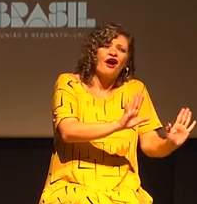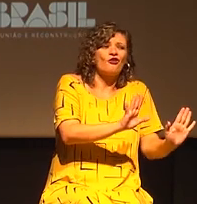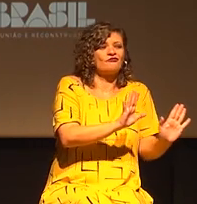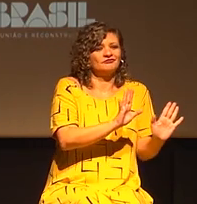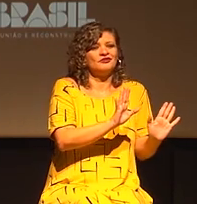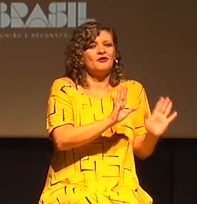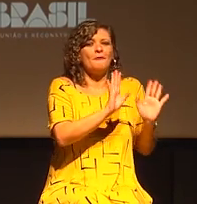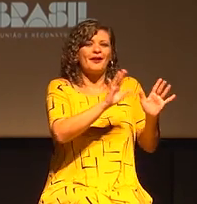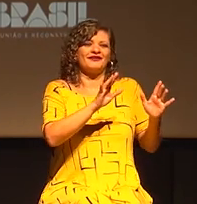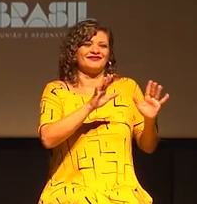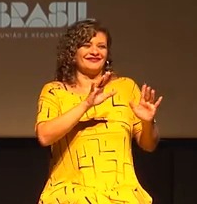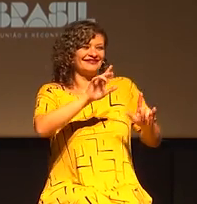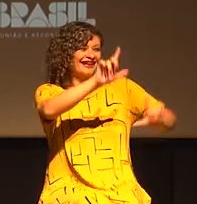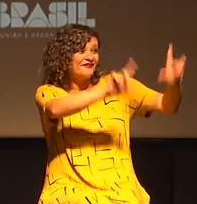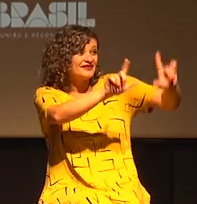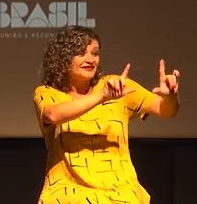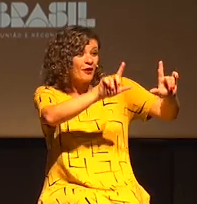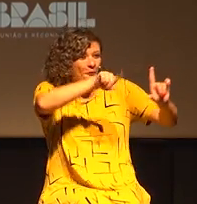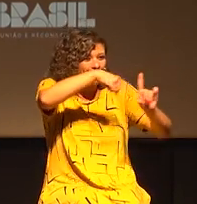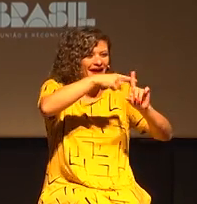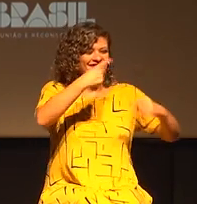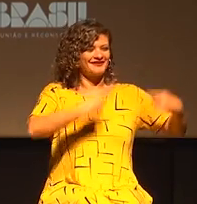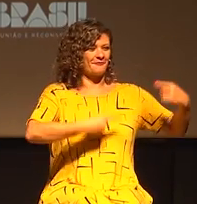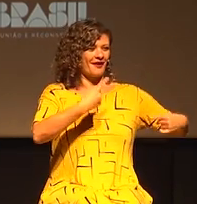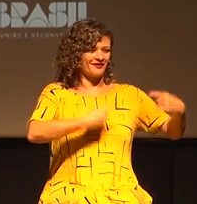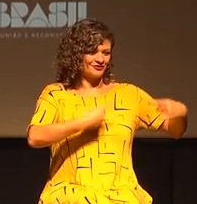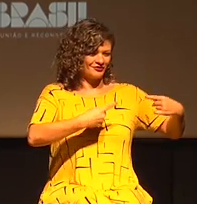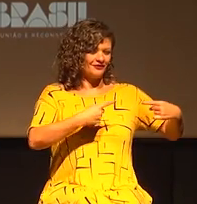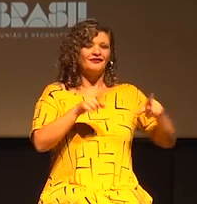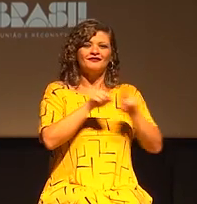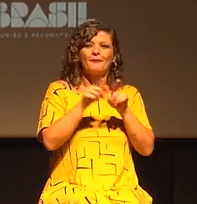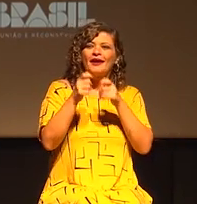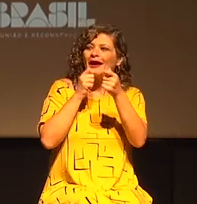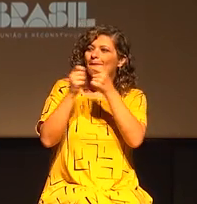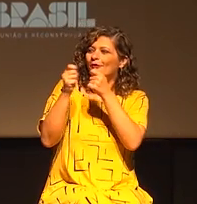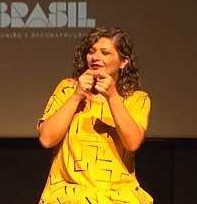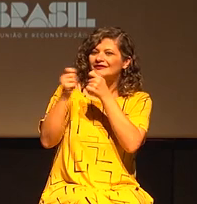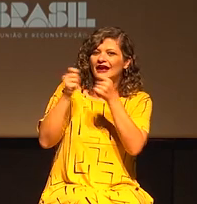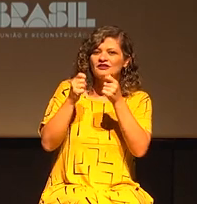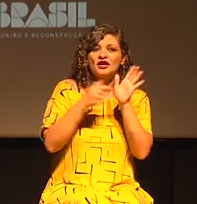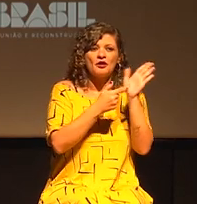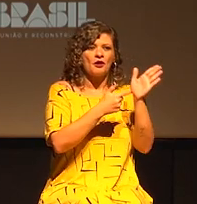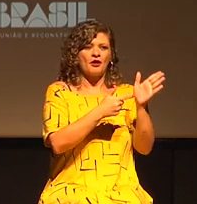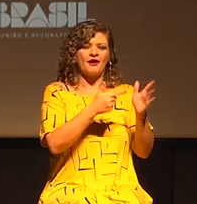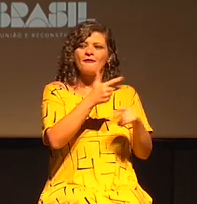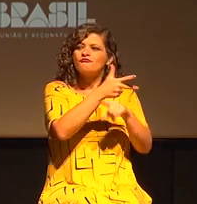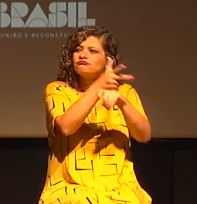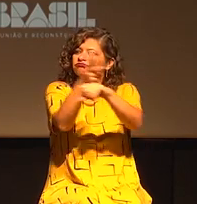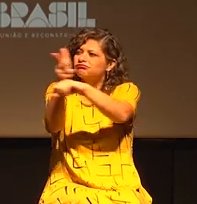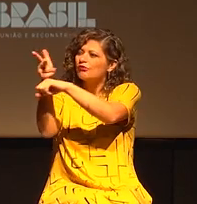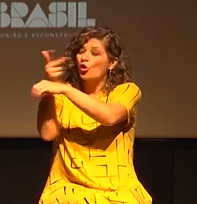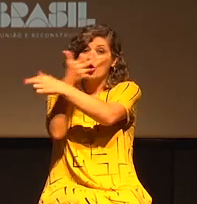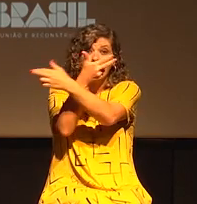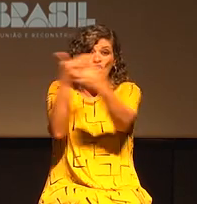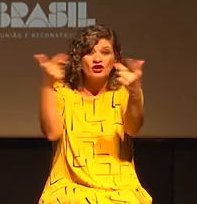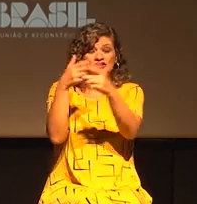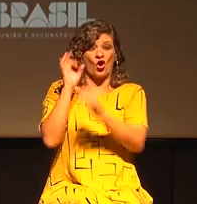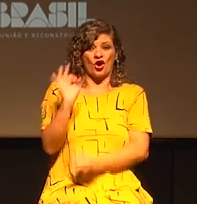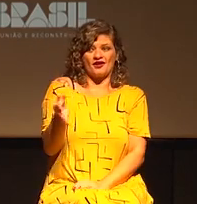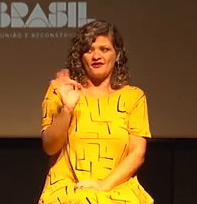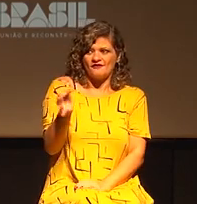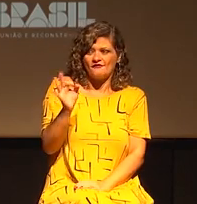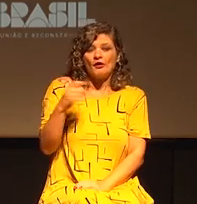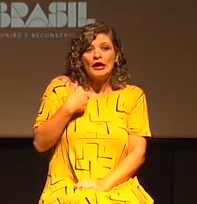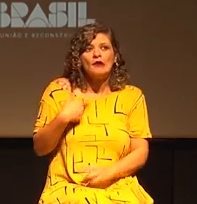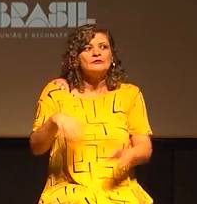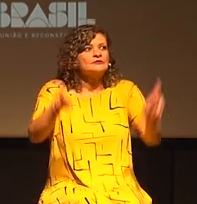na televisão fazia um debate bate assim eh e fazer uma reportagem e mostrar coisas horríveis na expectativa de que mostrando